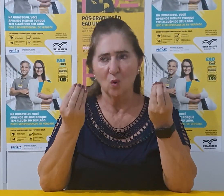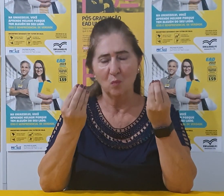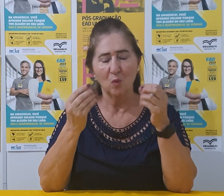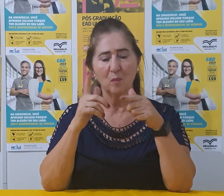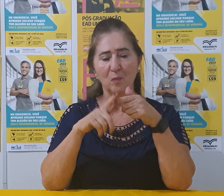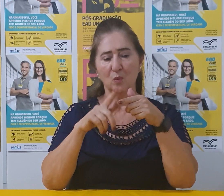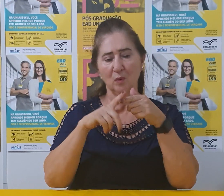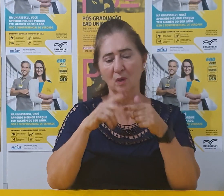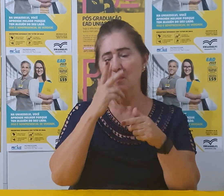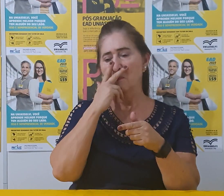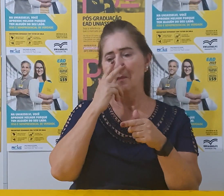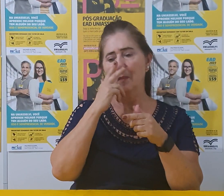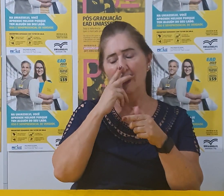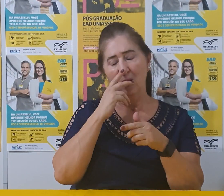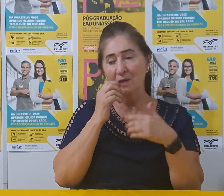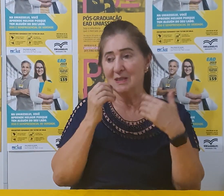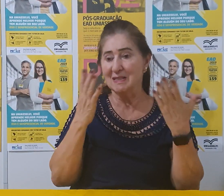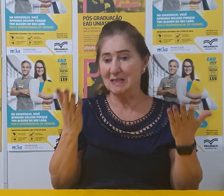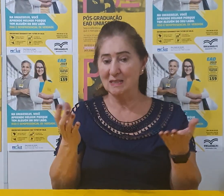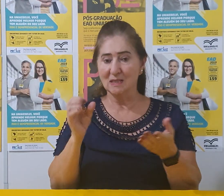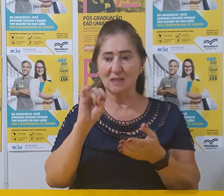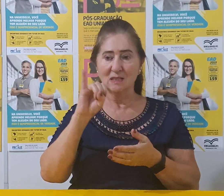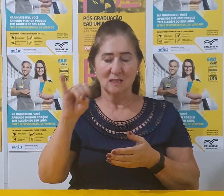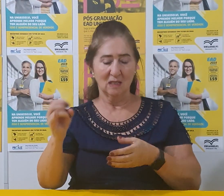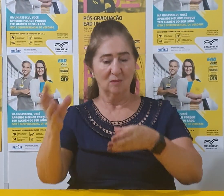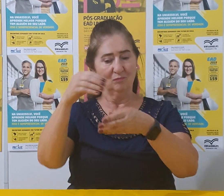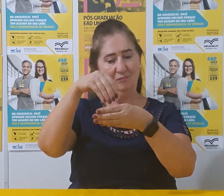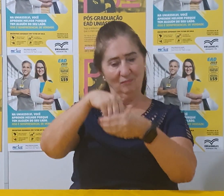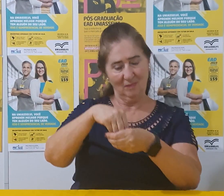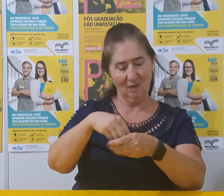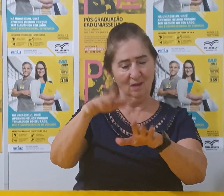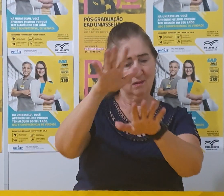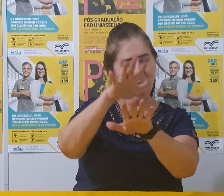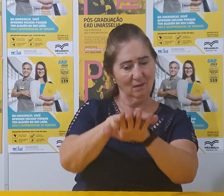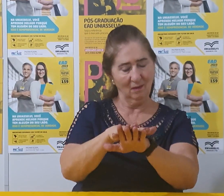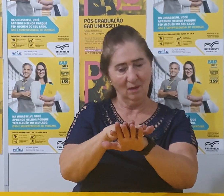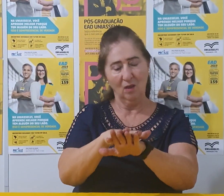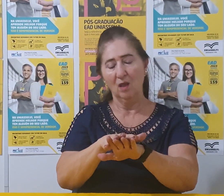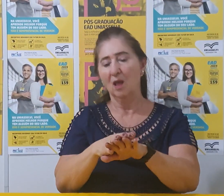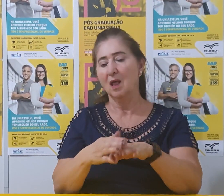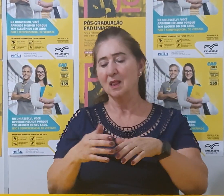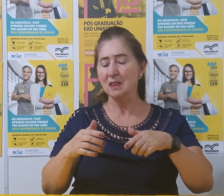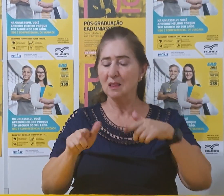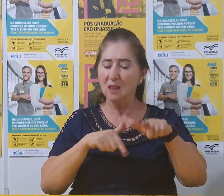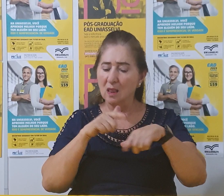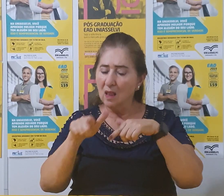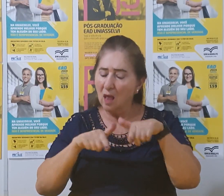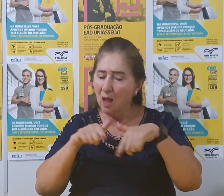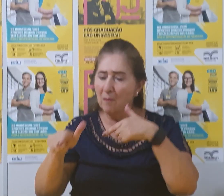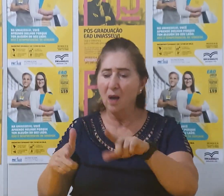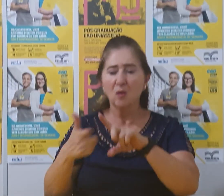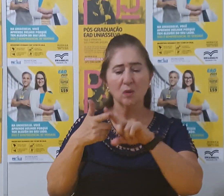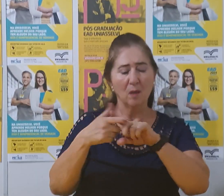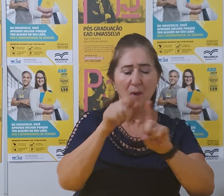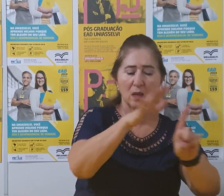o mesmo possa se inserir no mercado de trabalho, ou até estabelecer relações sociais